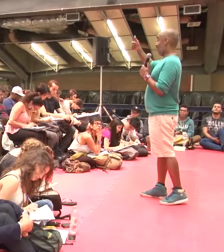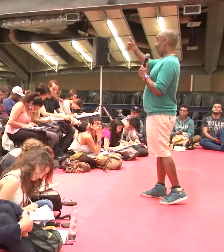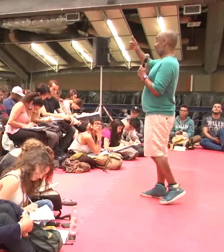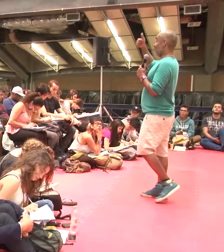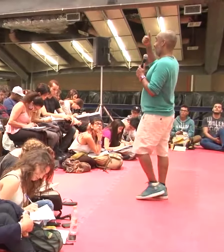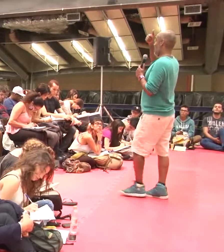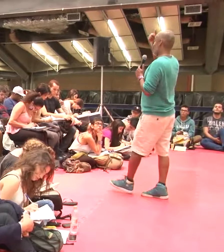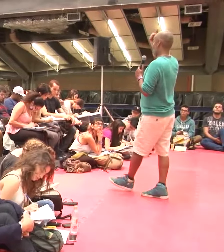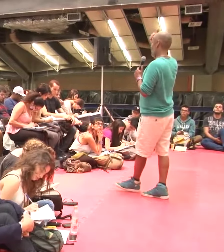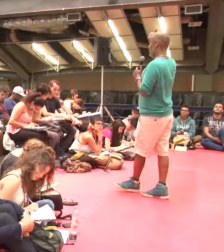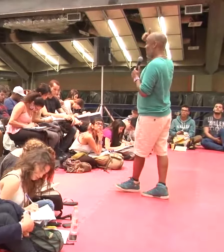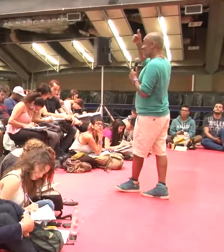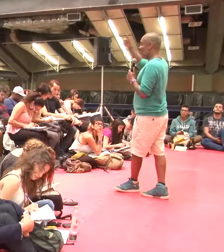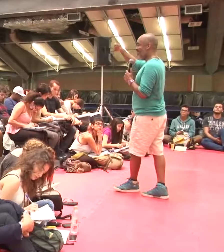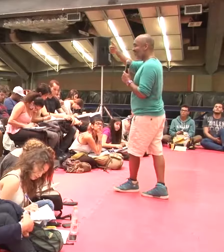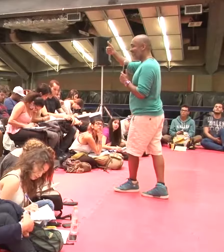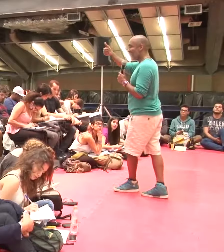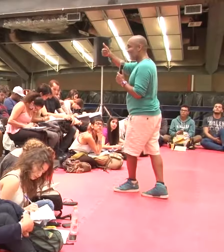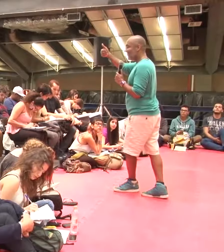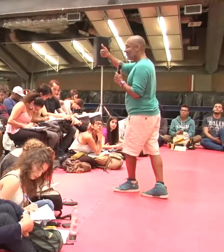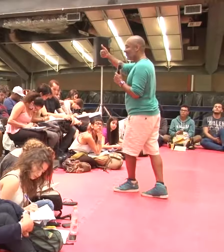Agora ela pode casar,